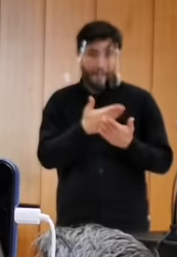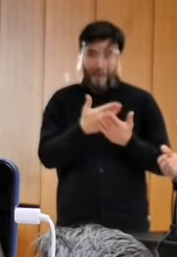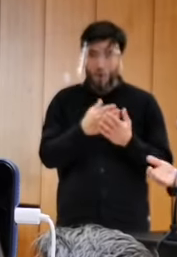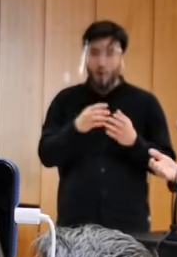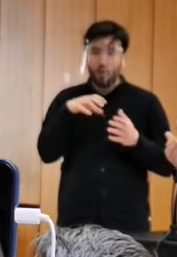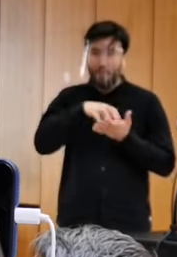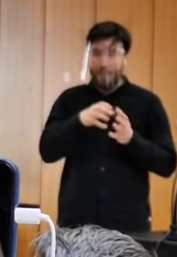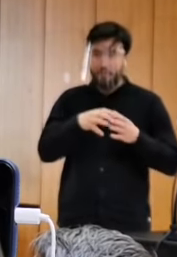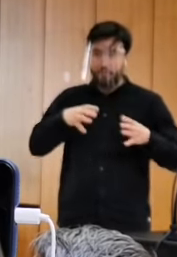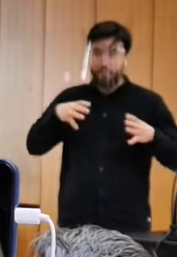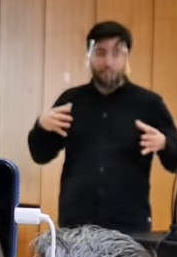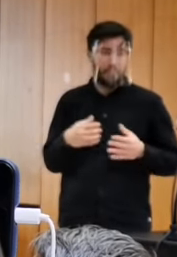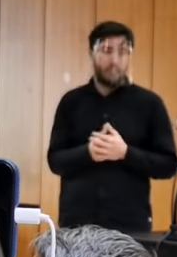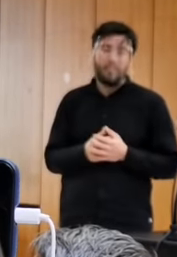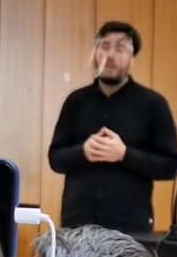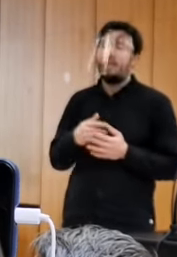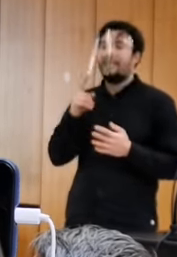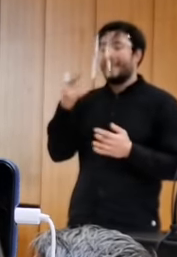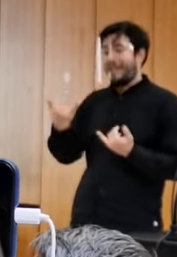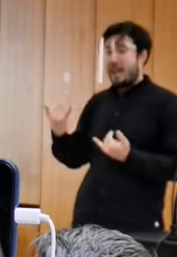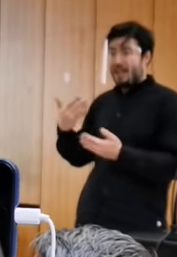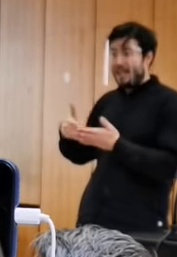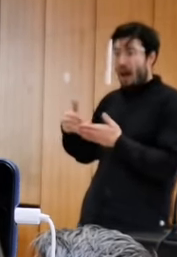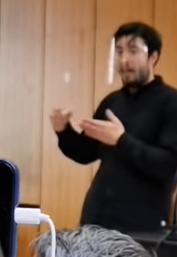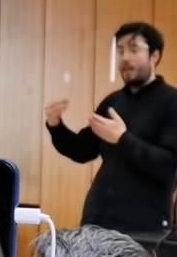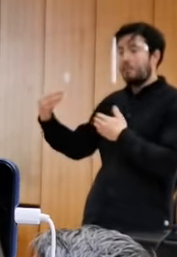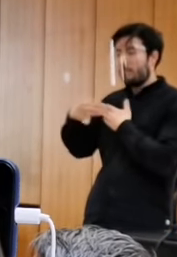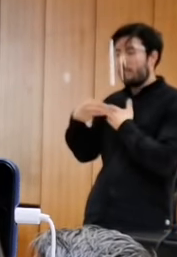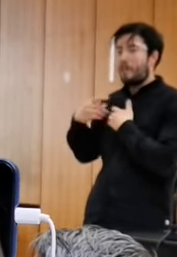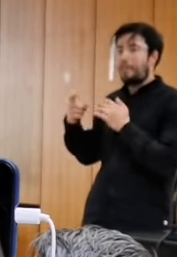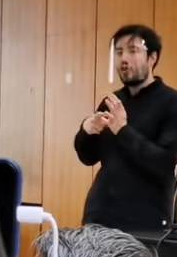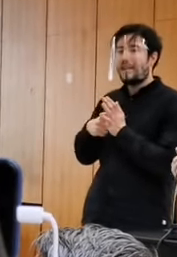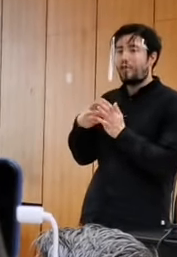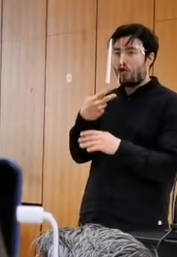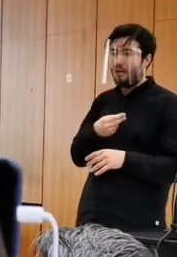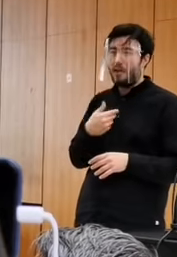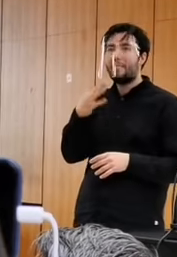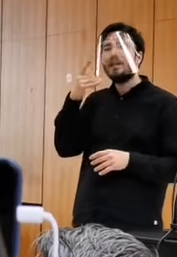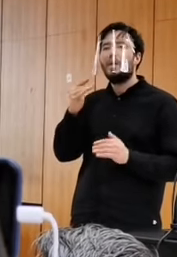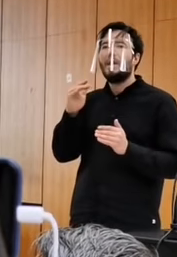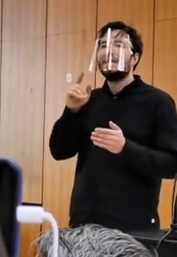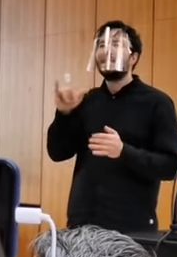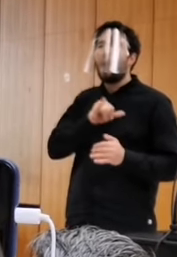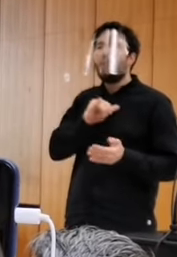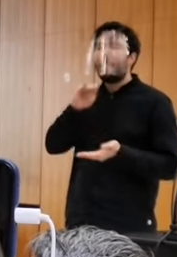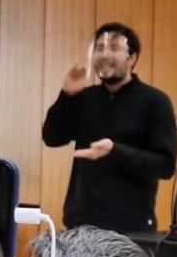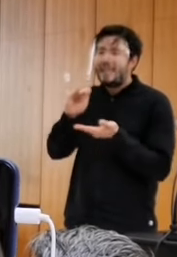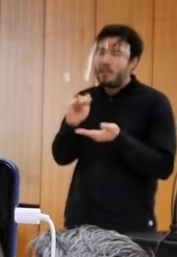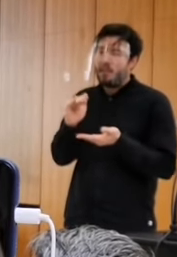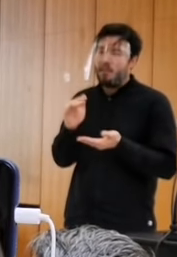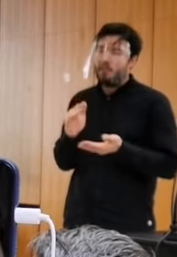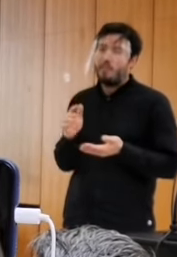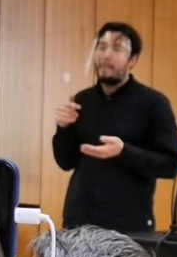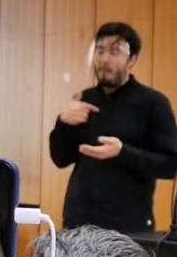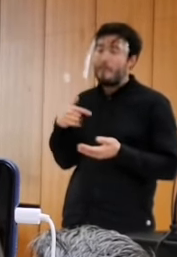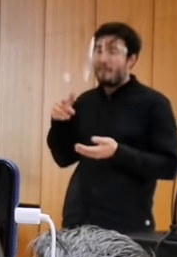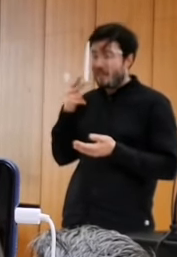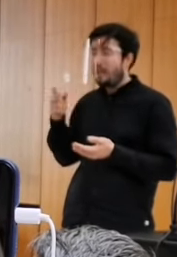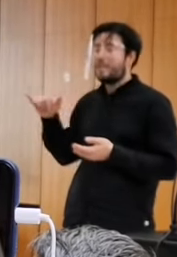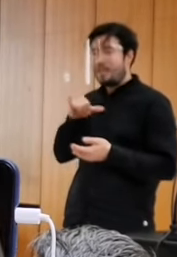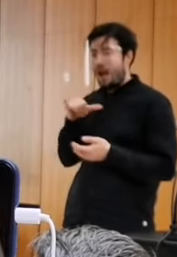Keďže teraz sú stále požiadavky na očkovanie, tak si nemyslím, že je neustále nízky záujem. Ten záujem je, ale ho